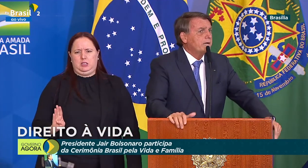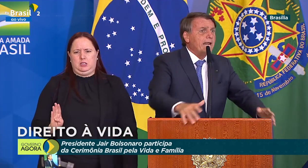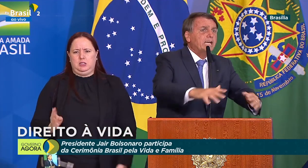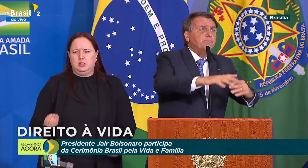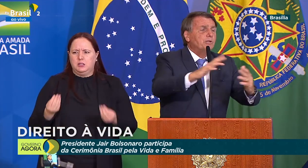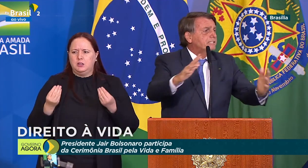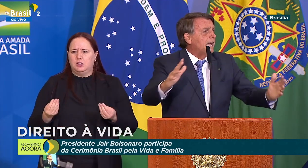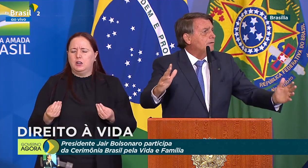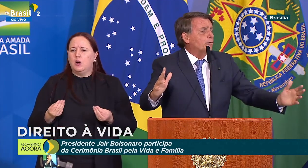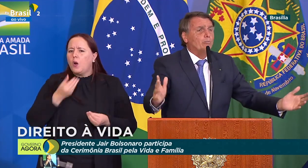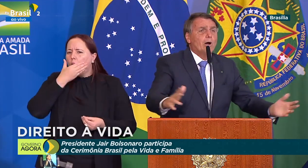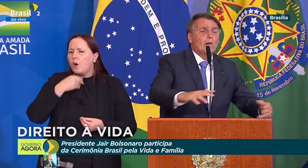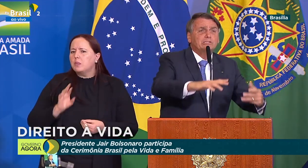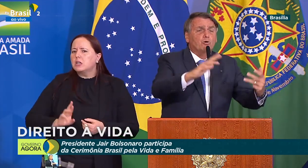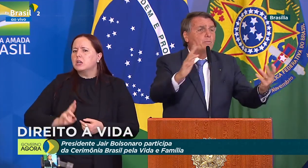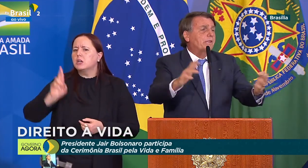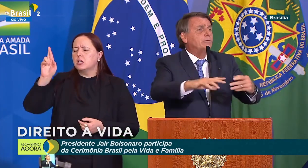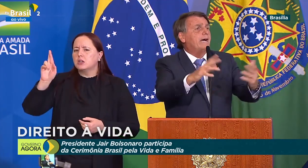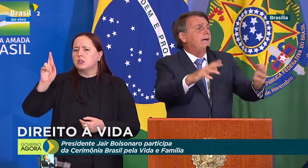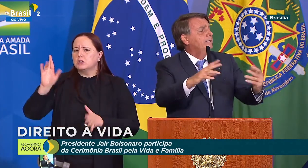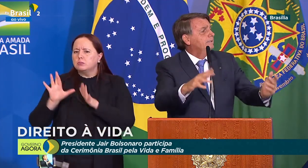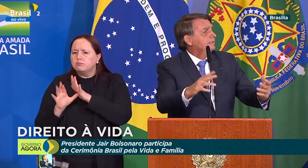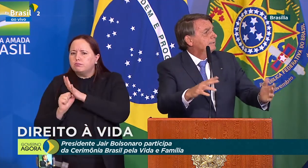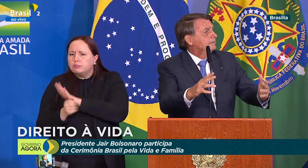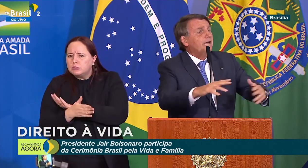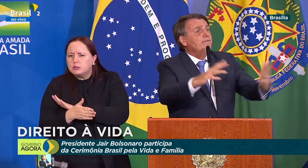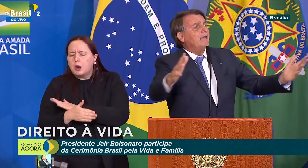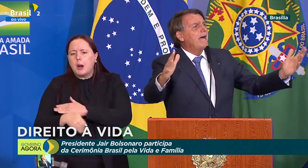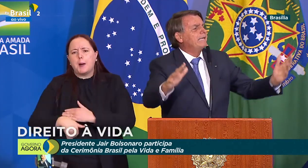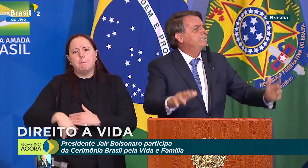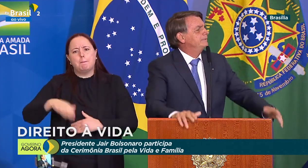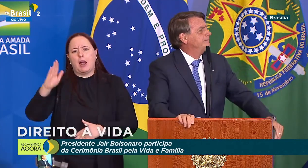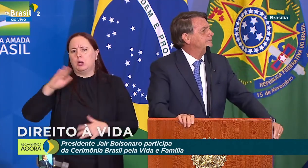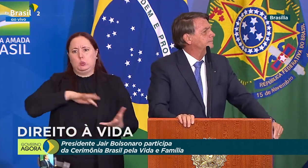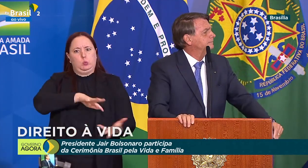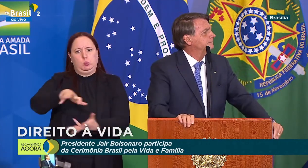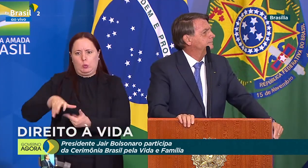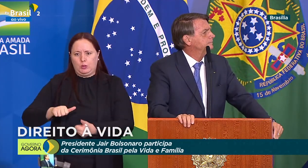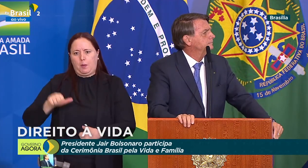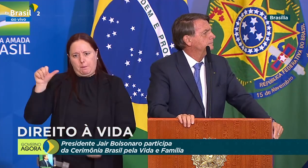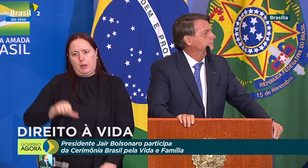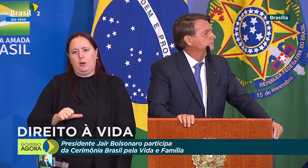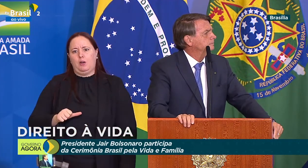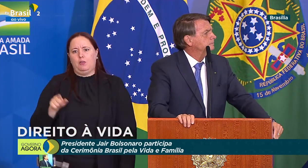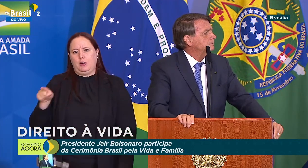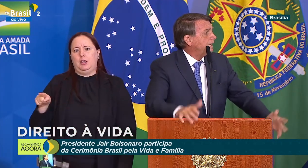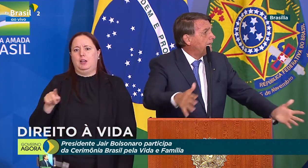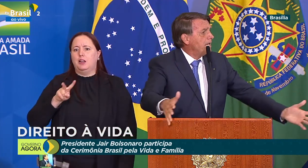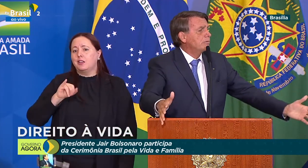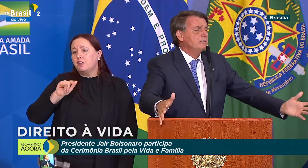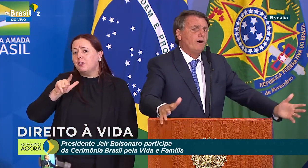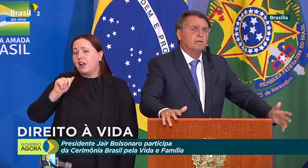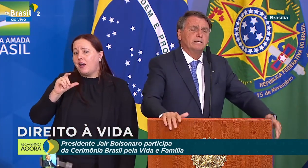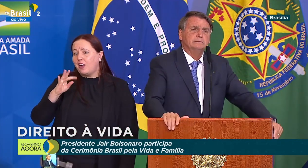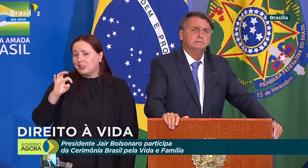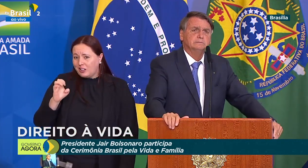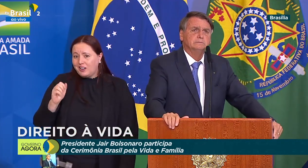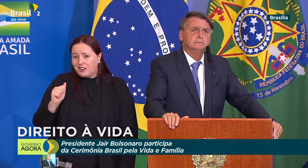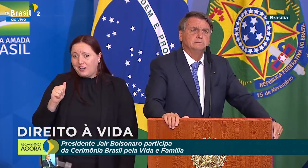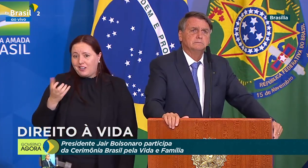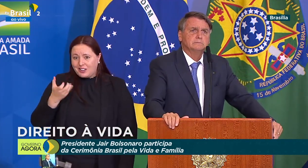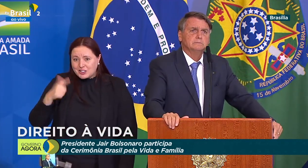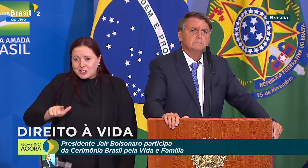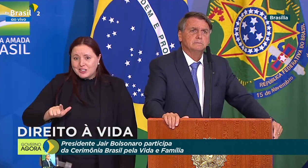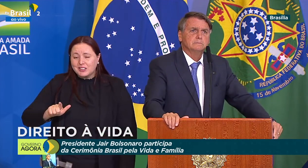o cara responsável por malote corrupção da da Via Láctea O que é isso de